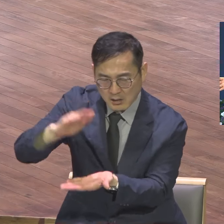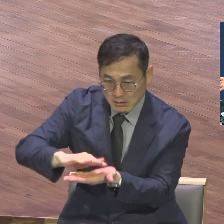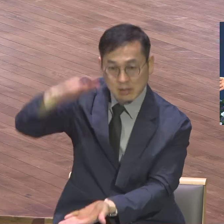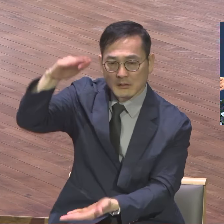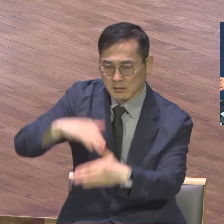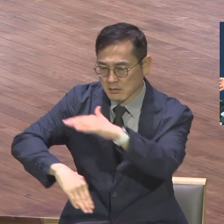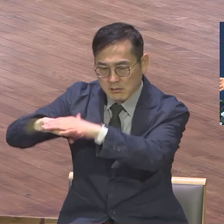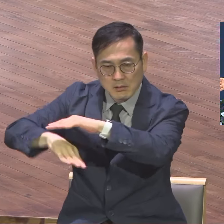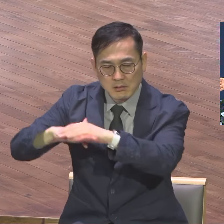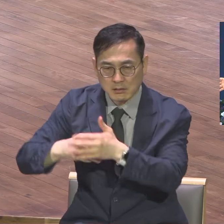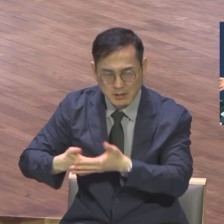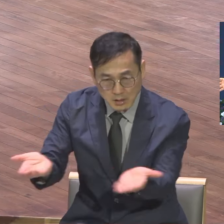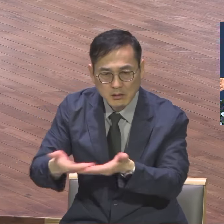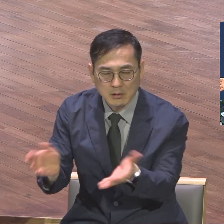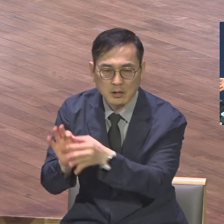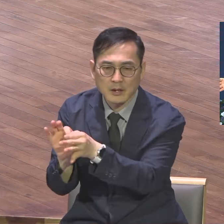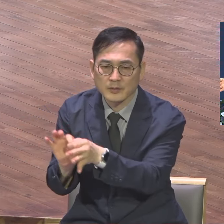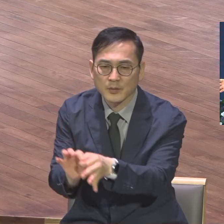명.